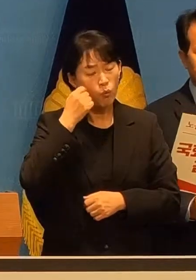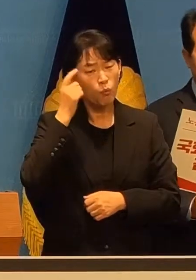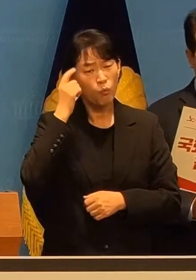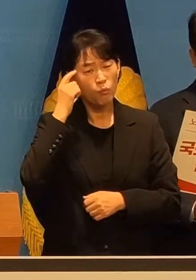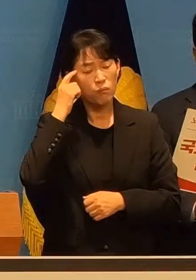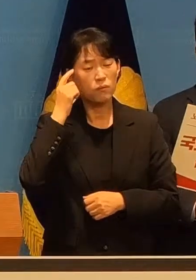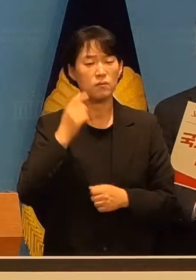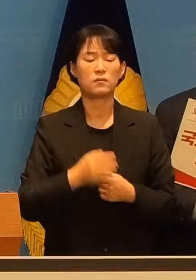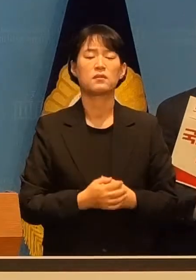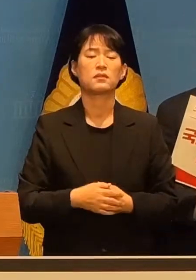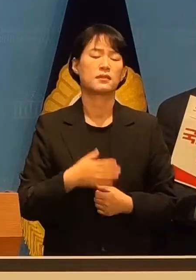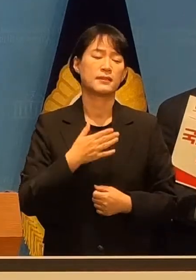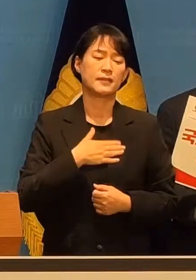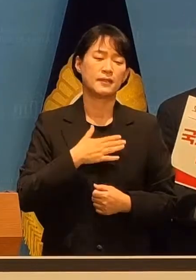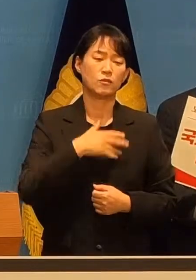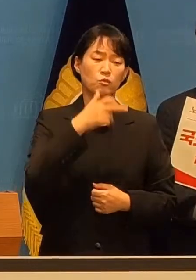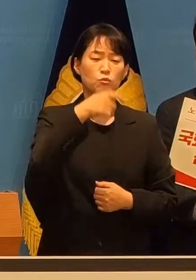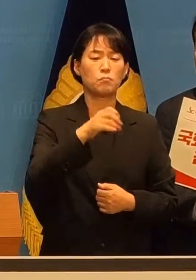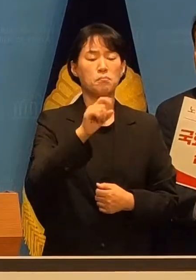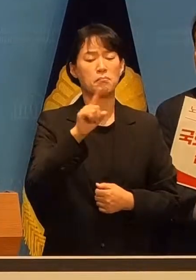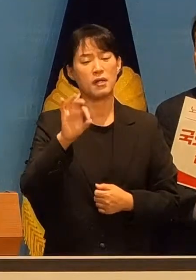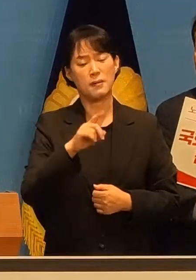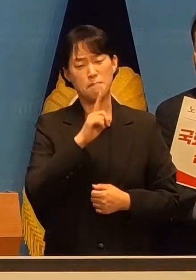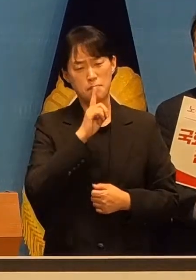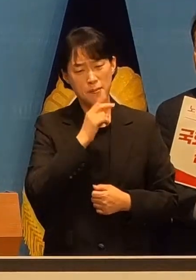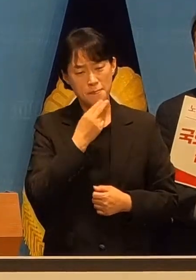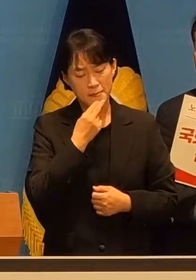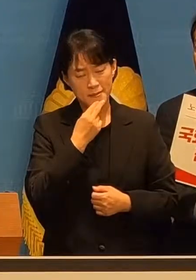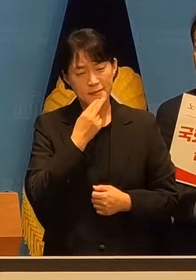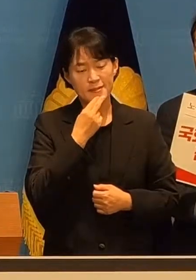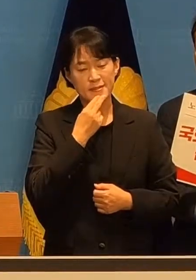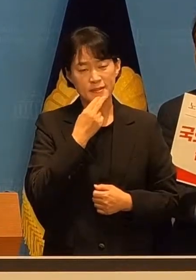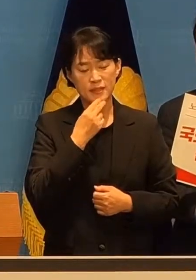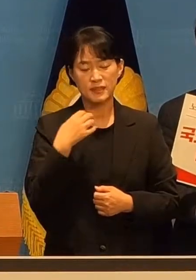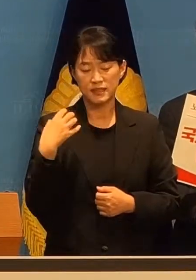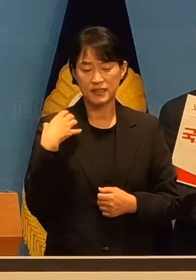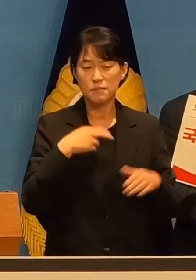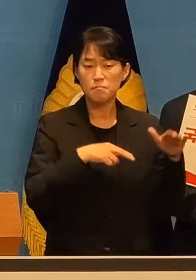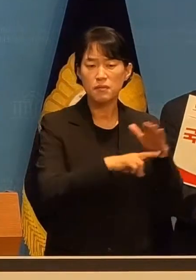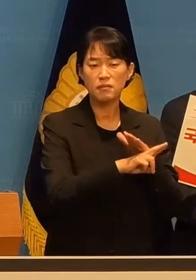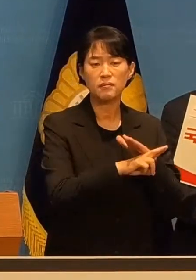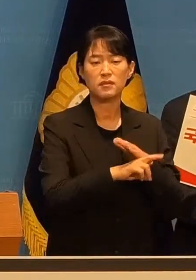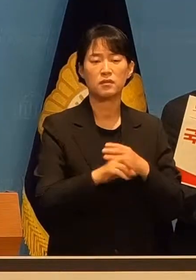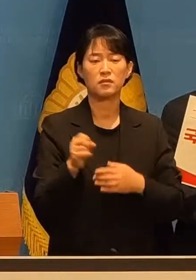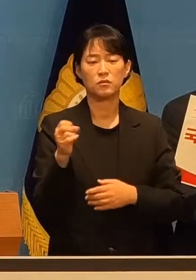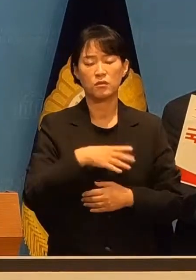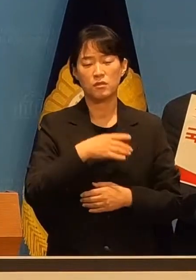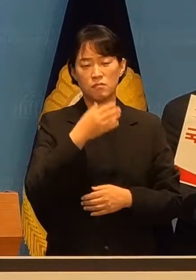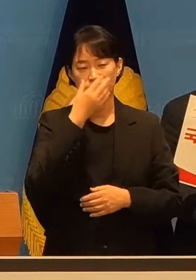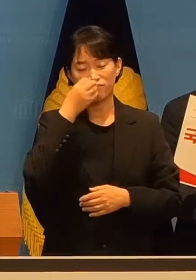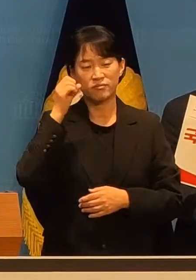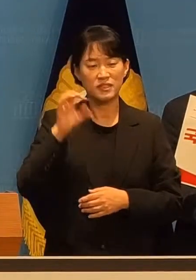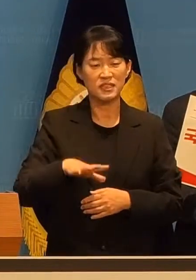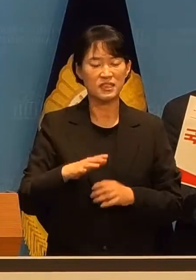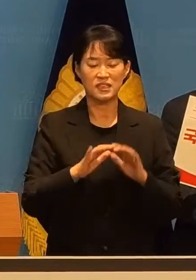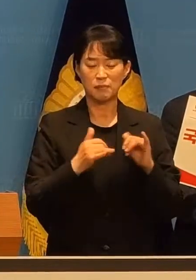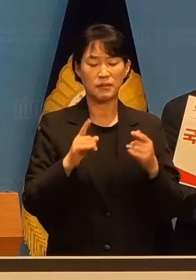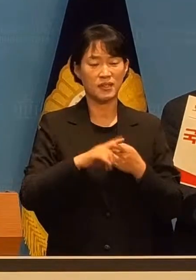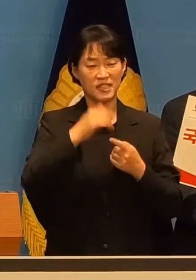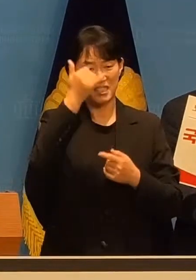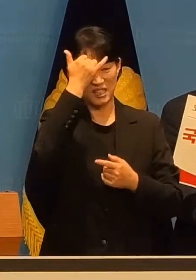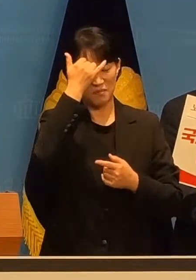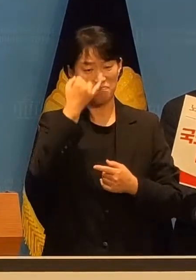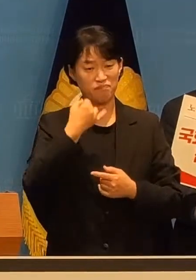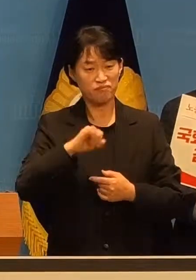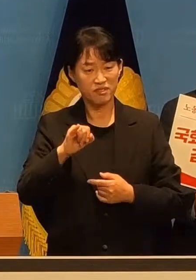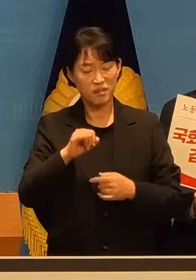어렵습니까? 저는 쿠팡의 이 침묵이야말로 책임 회피이고 무시이고 인간에 대한 예의가 전혀